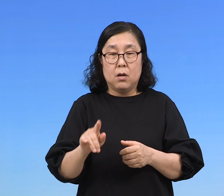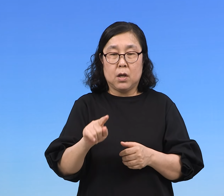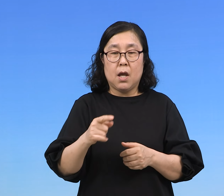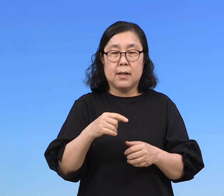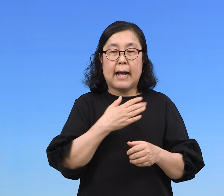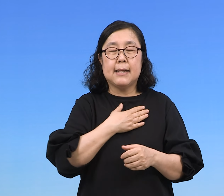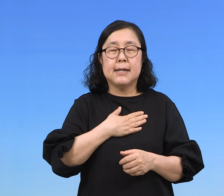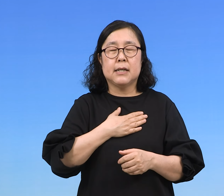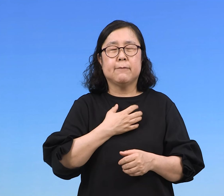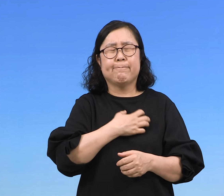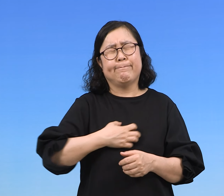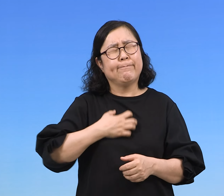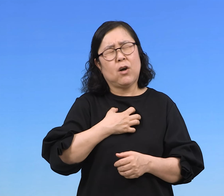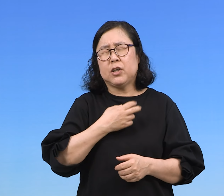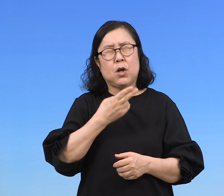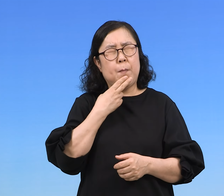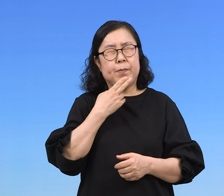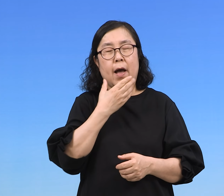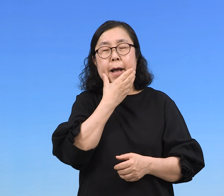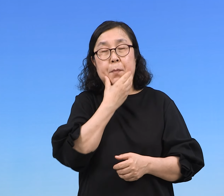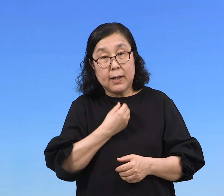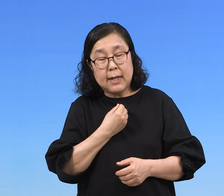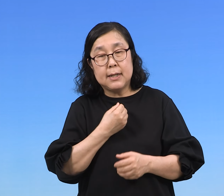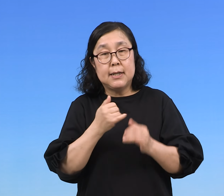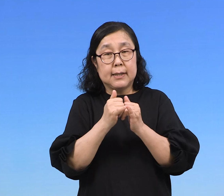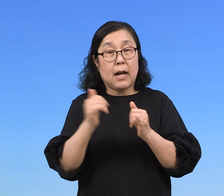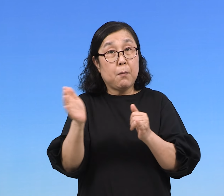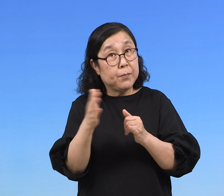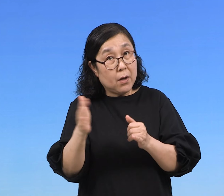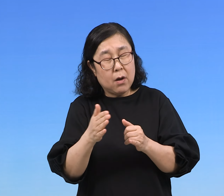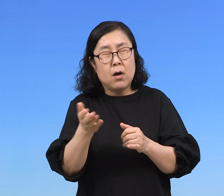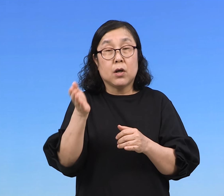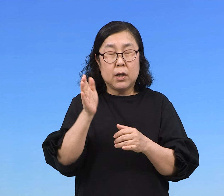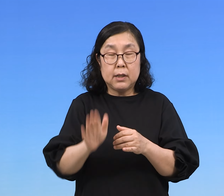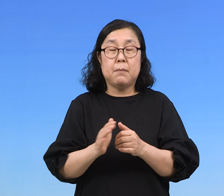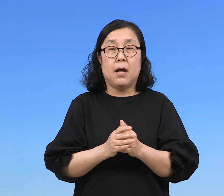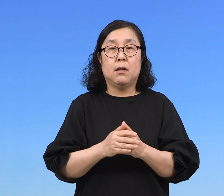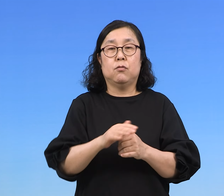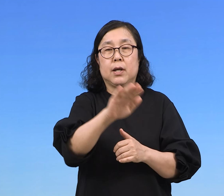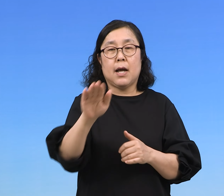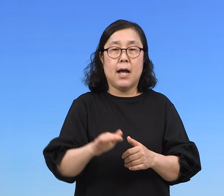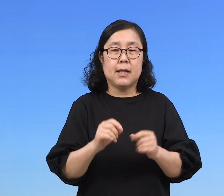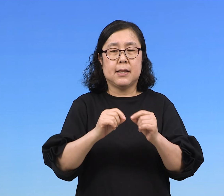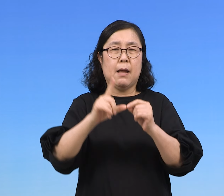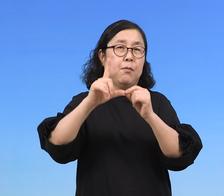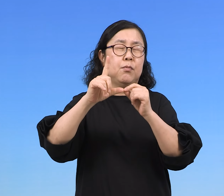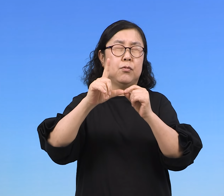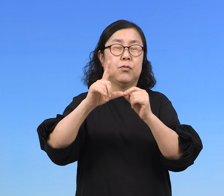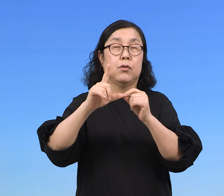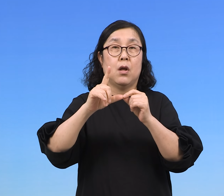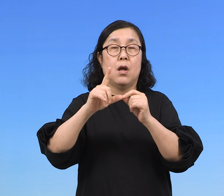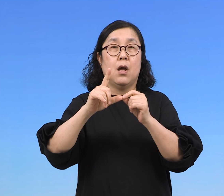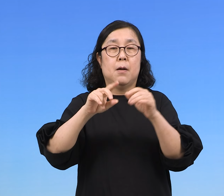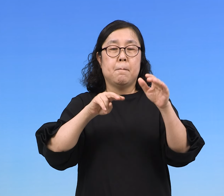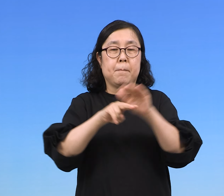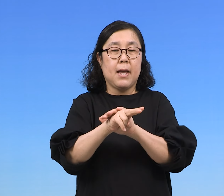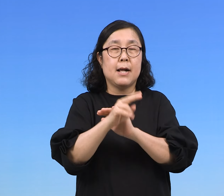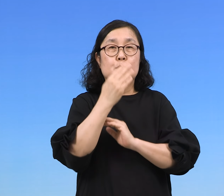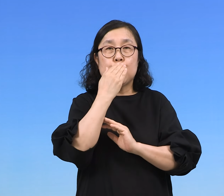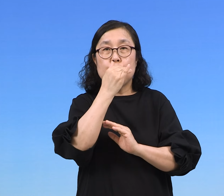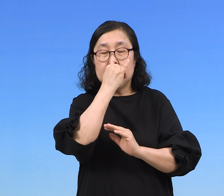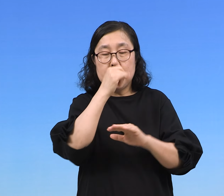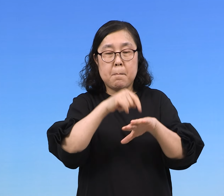그러나 여러분, 그 모든 걱정 근심을 껴안고 사는 우리지만 사실은 대부분이